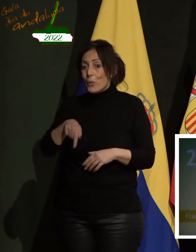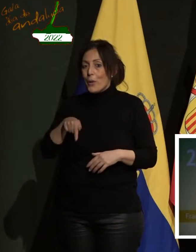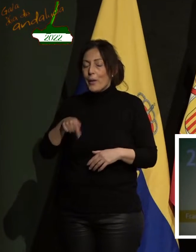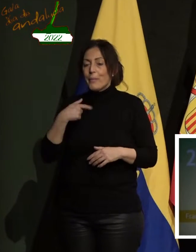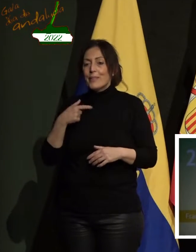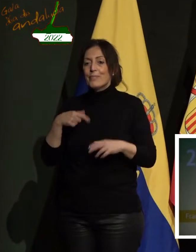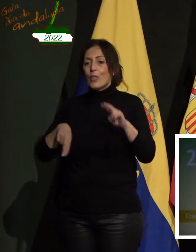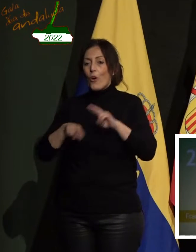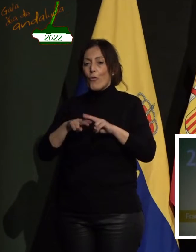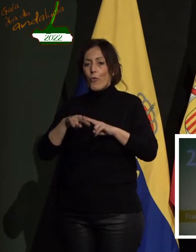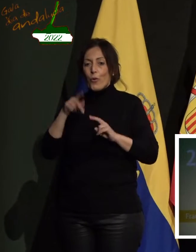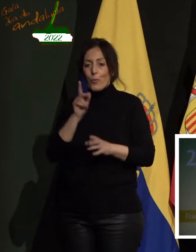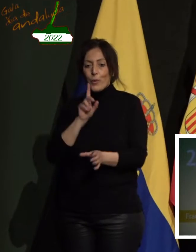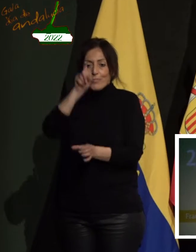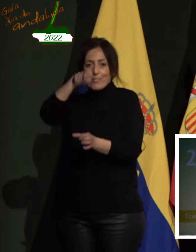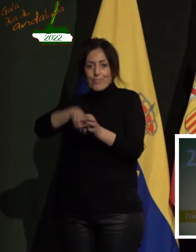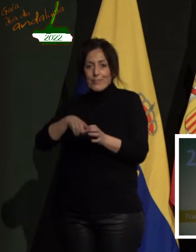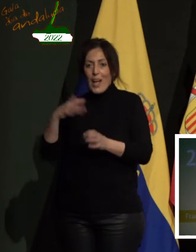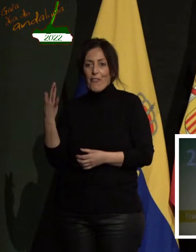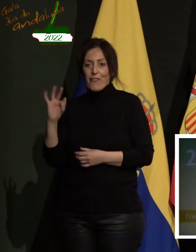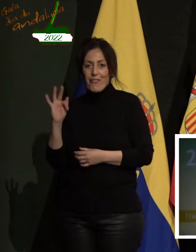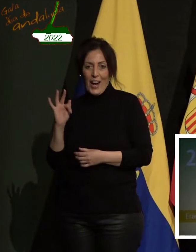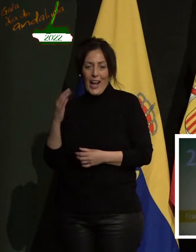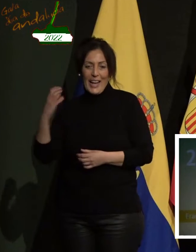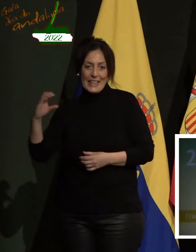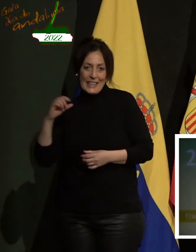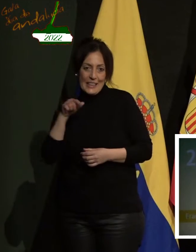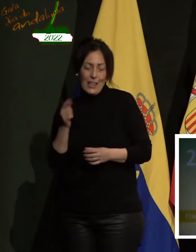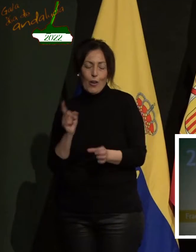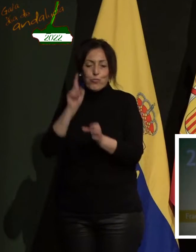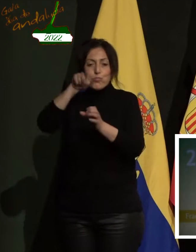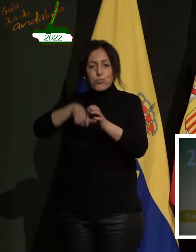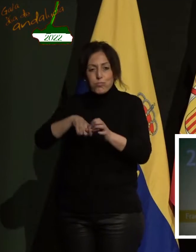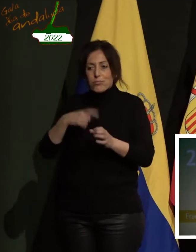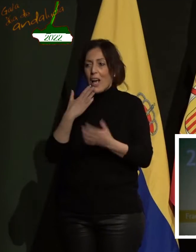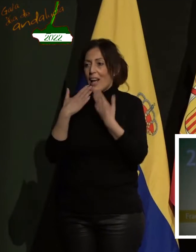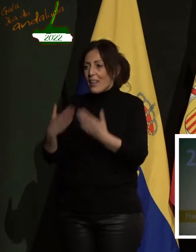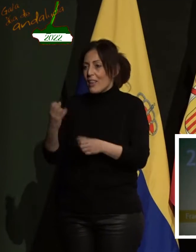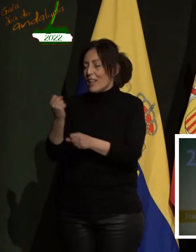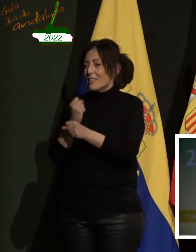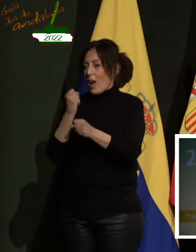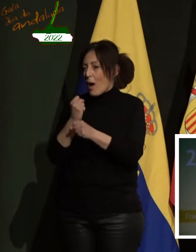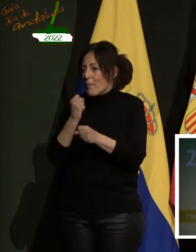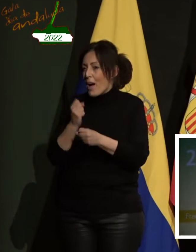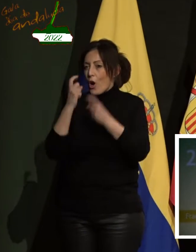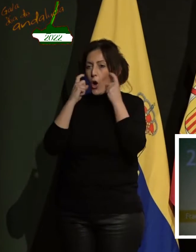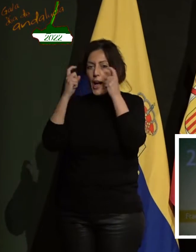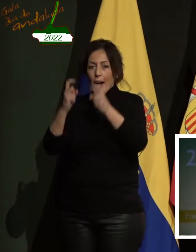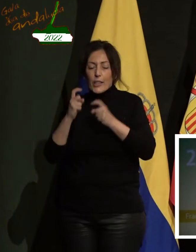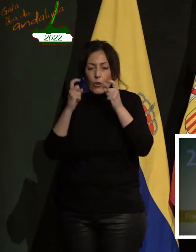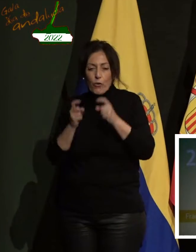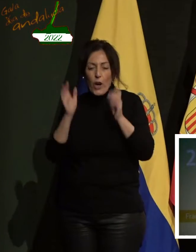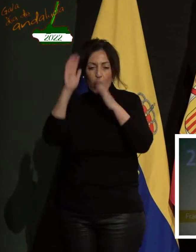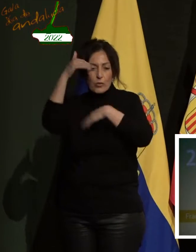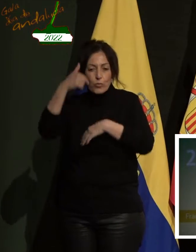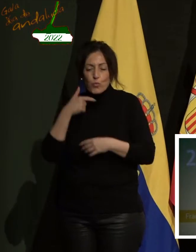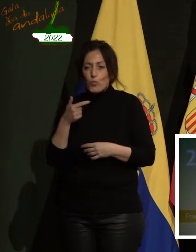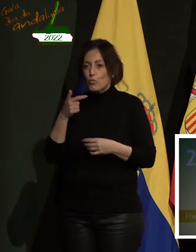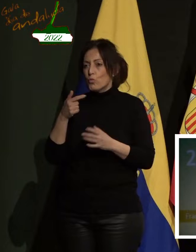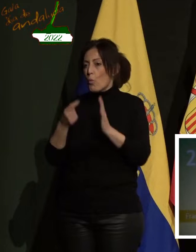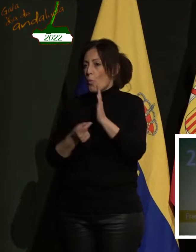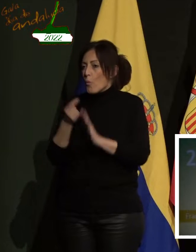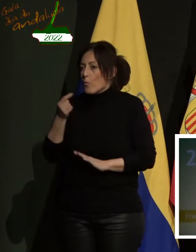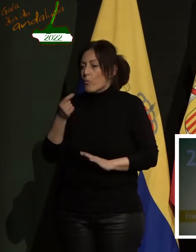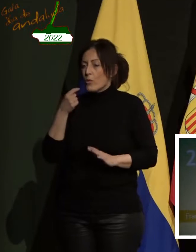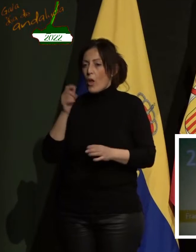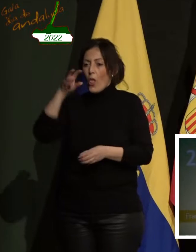integrantes, este palmeño, Fran Castilla. Fran, gracias a su trabajo, esfuerzo y dedicación, consiguió los méritos